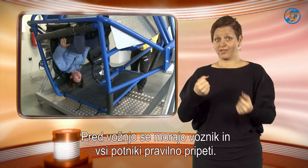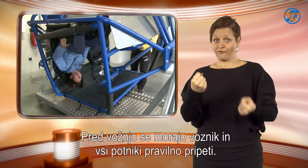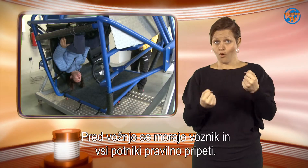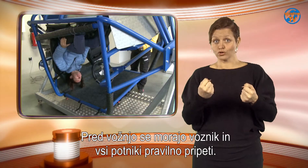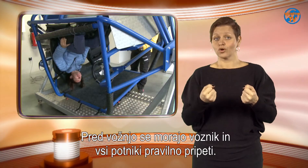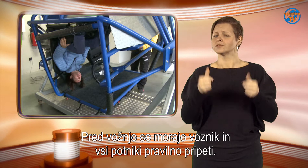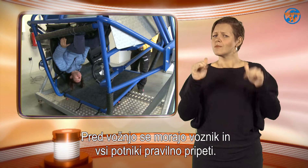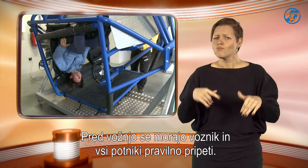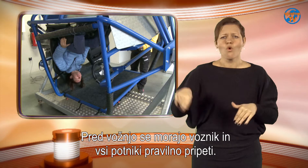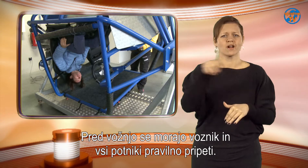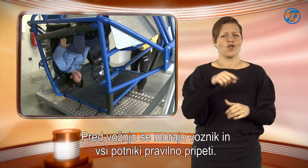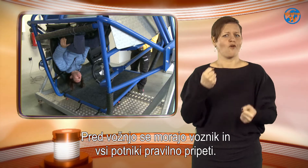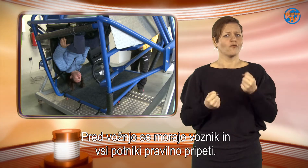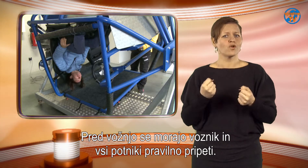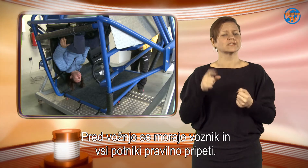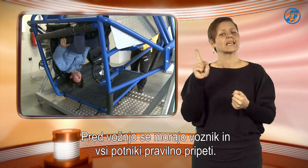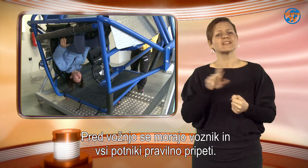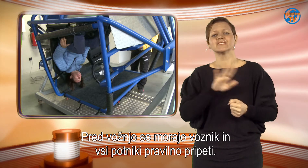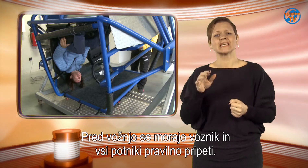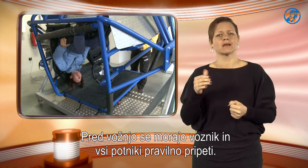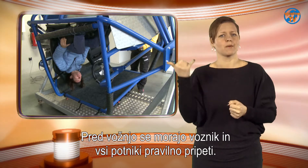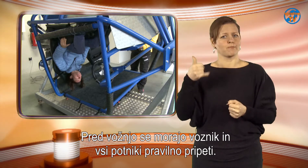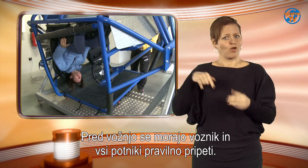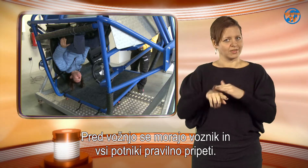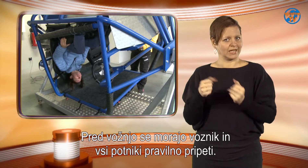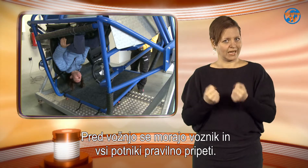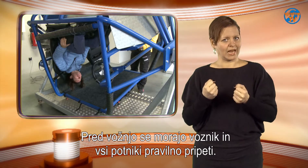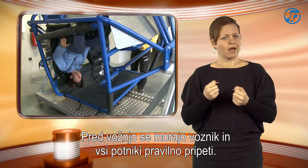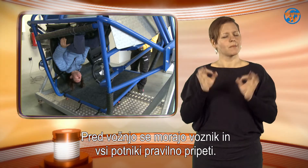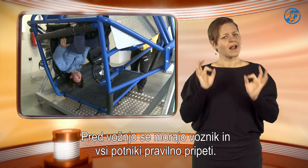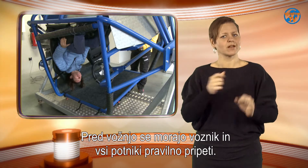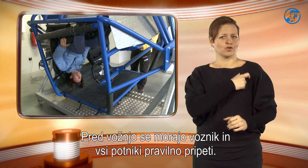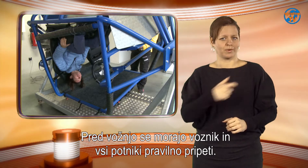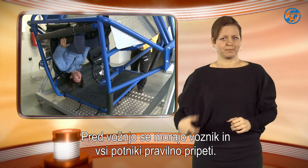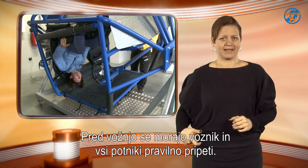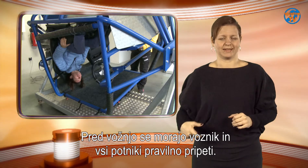Pred vožnjo se morajo vozniki in vsi potniki pravilno pripeti.